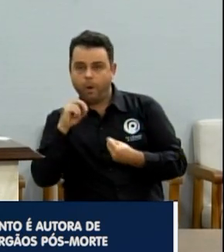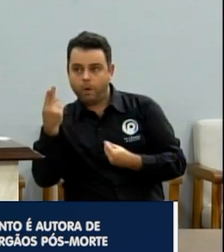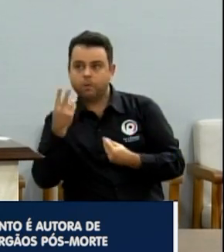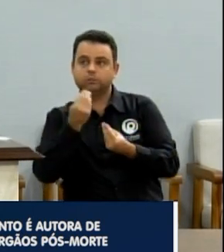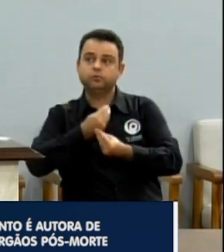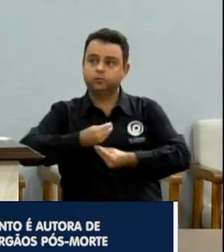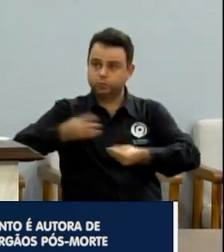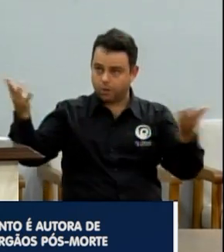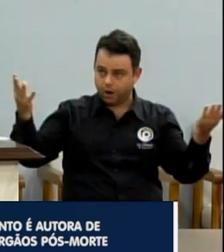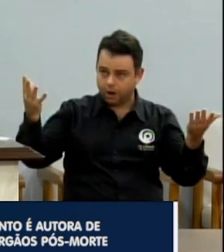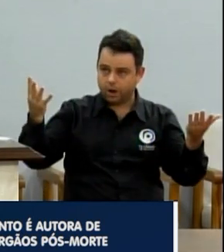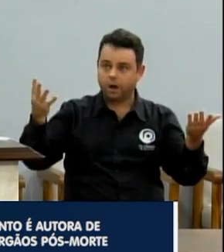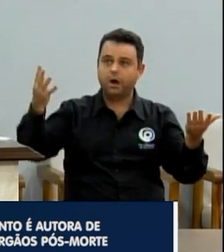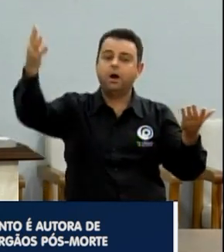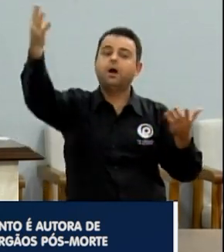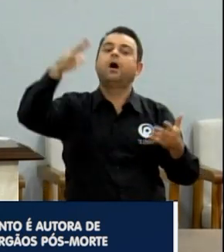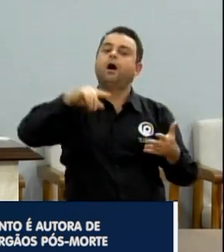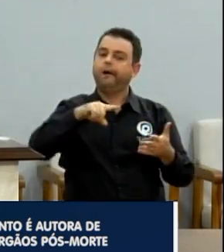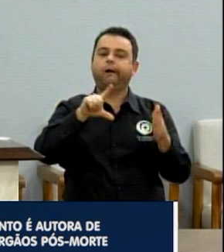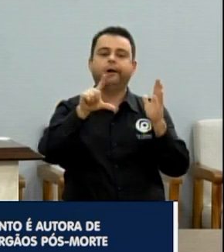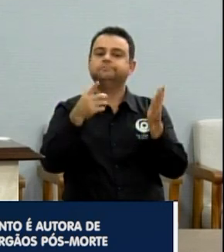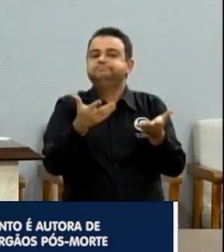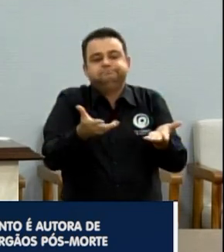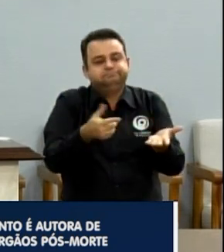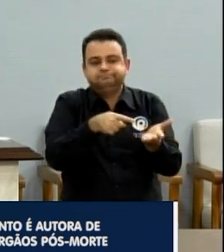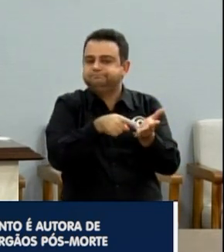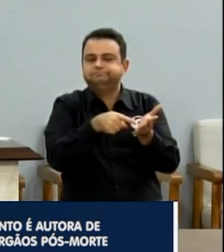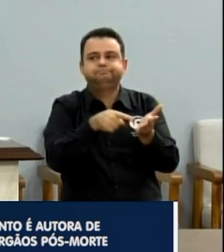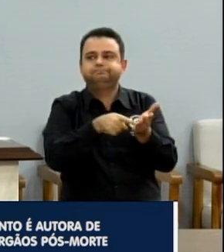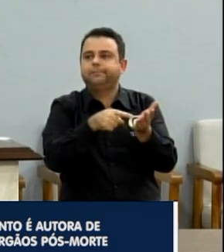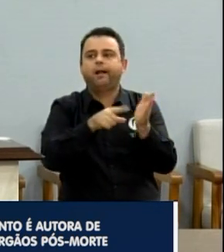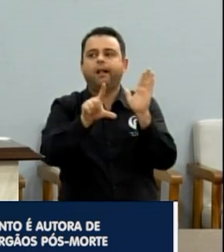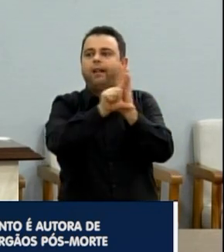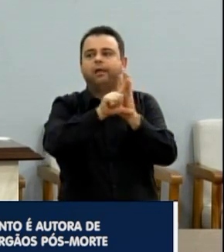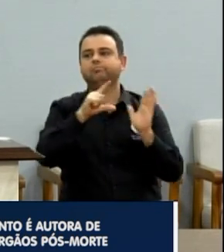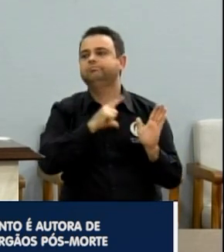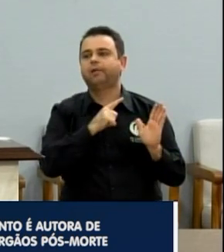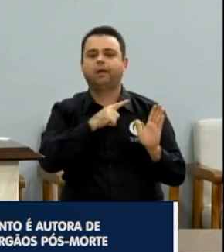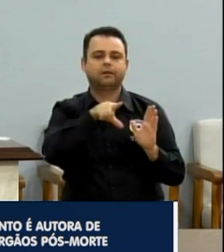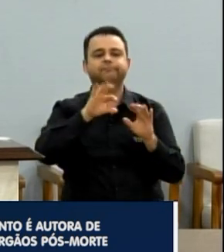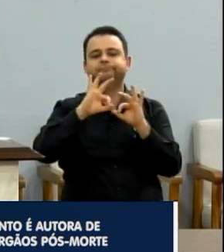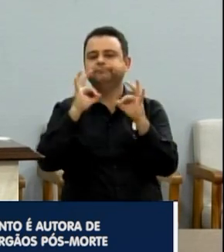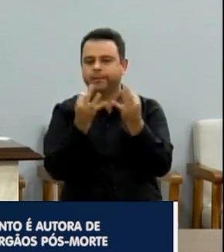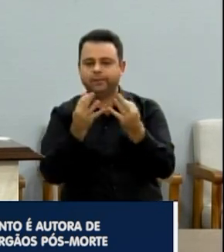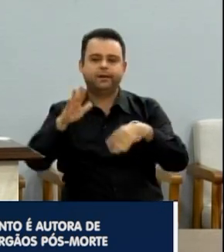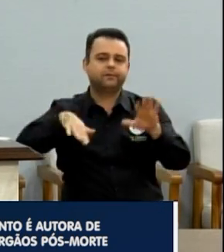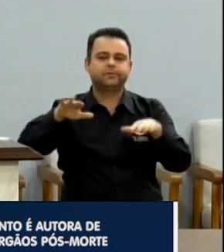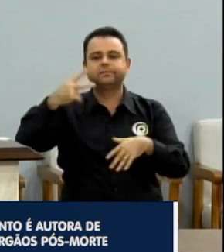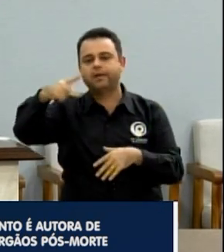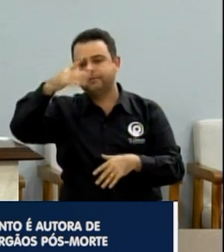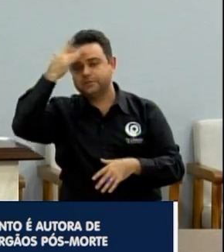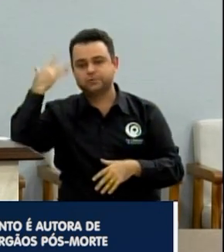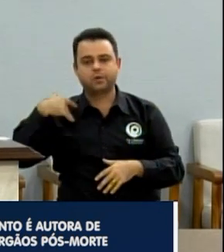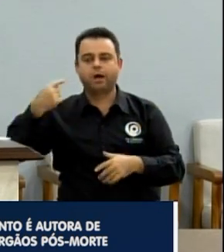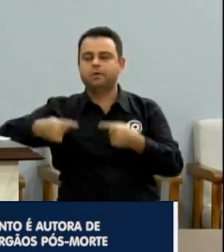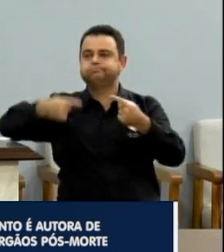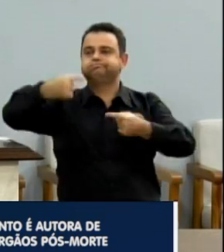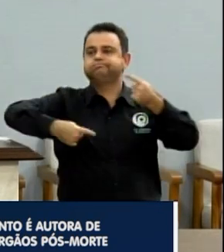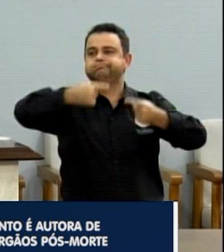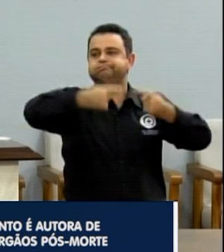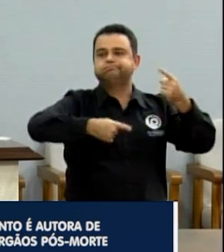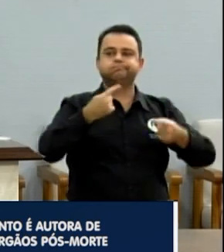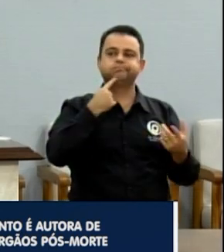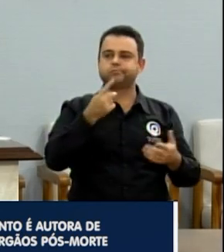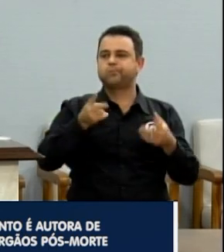ainda mais esses conflitos de autonomia. E a autonomia é essa que passou da autonomia da vontade para a autonomia privada,